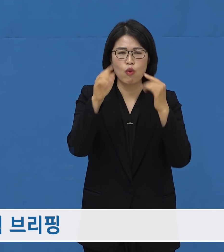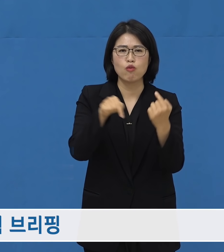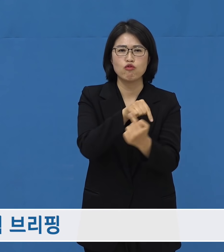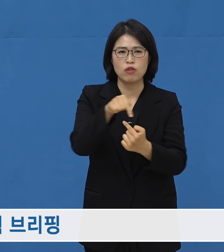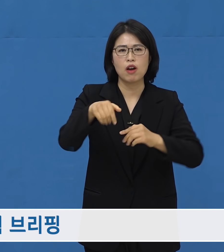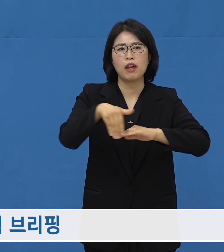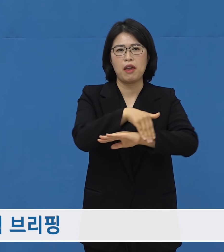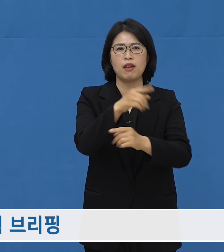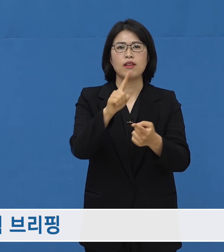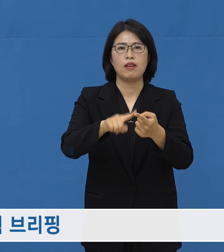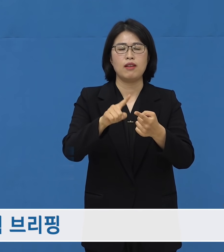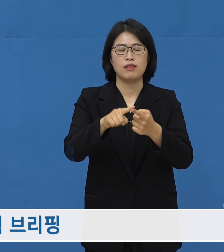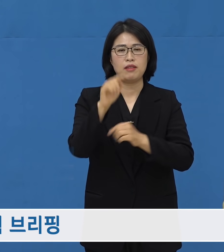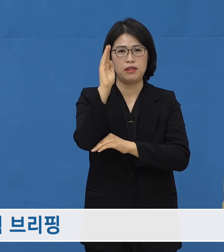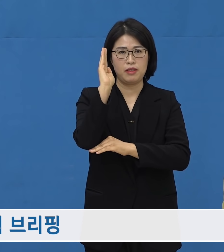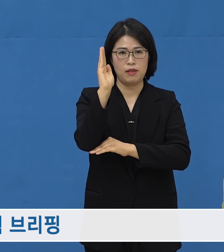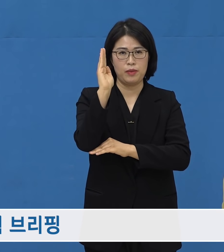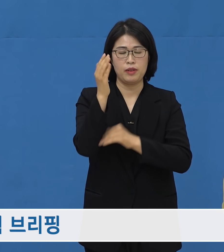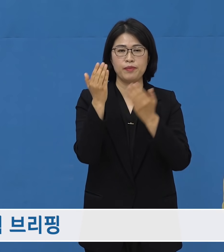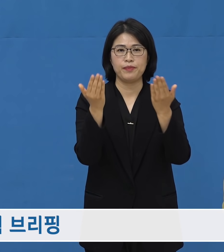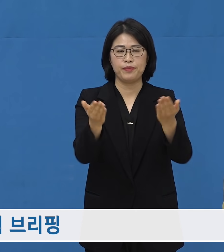대해 말씀드리겠습니다.